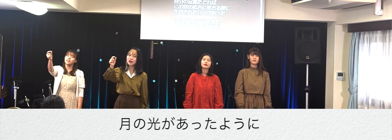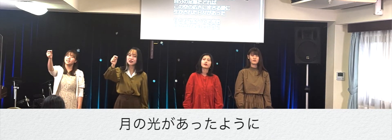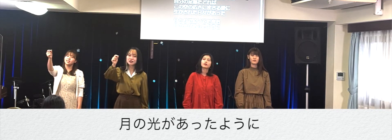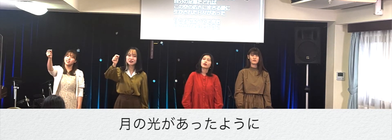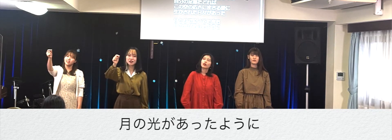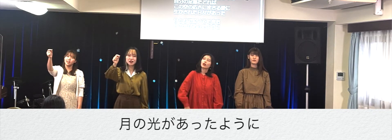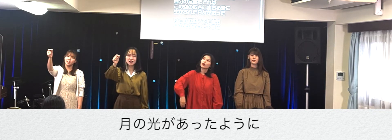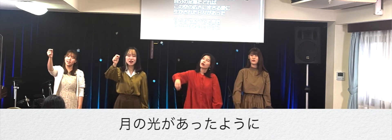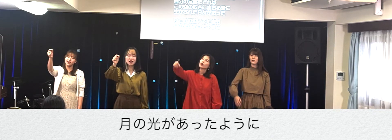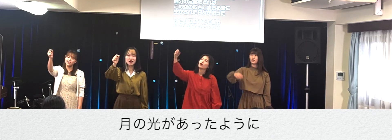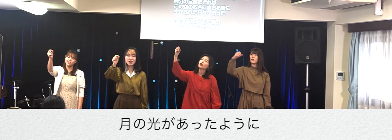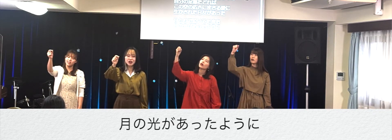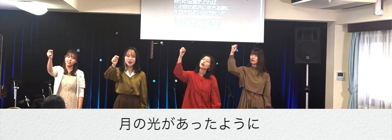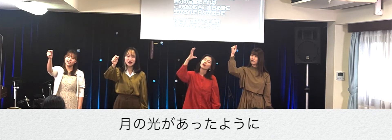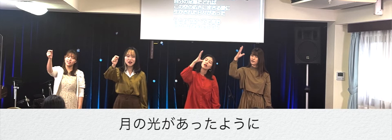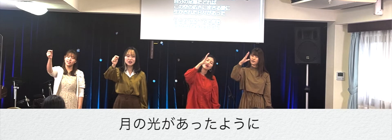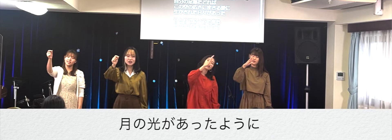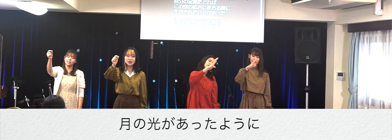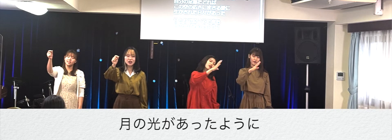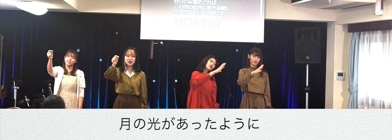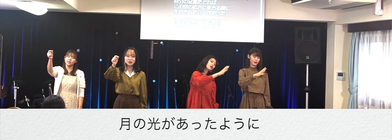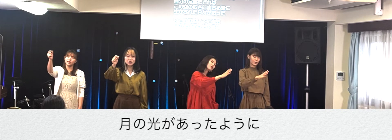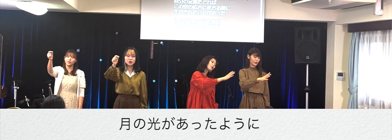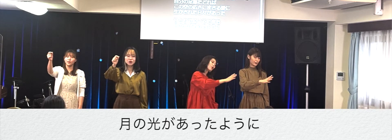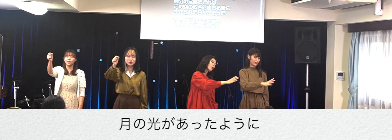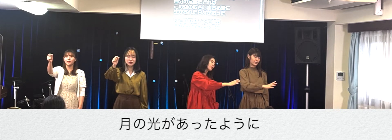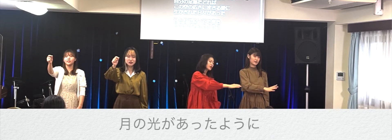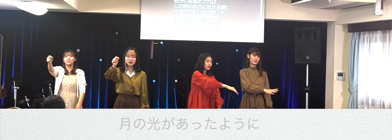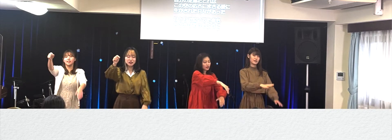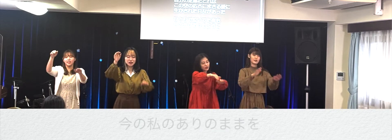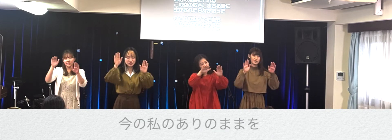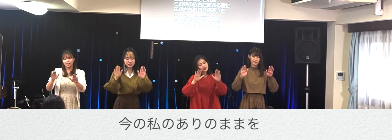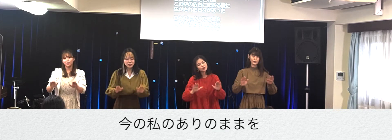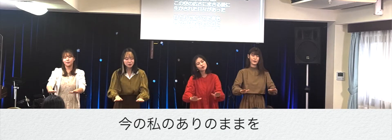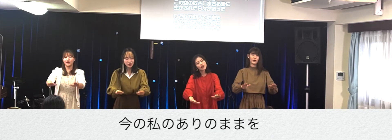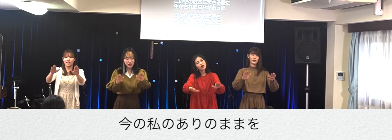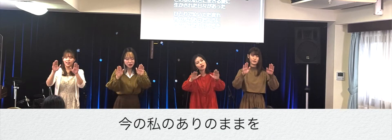光があったように今の